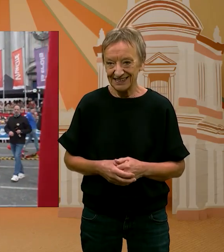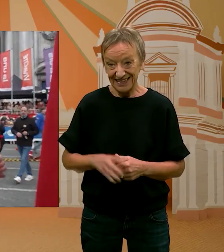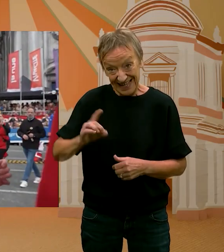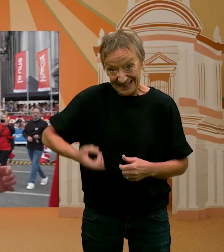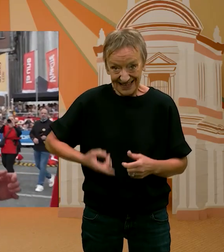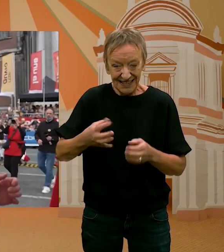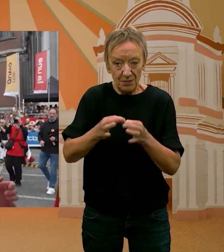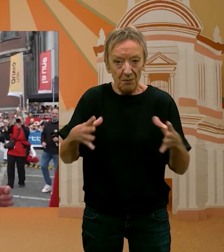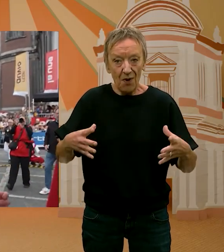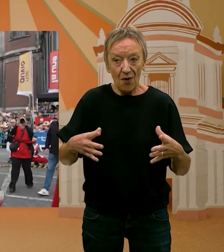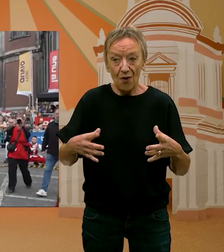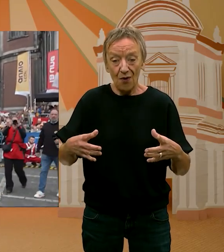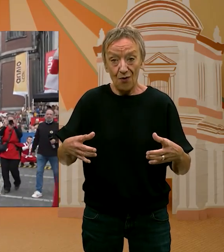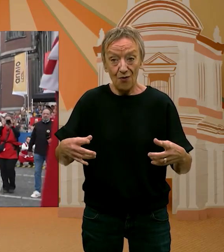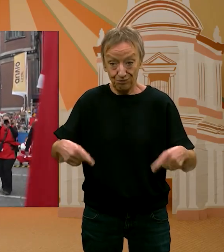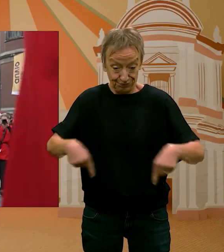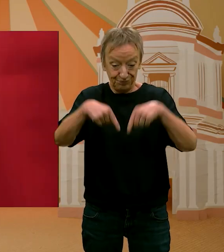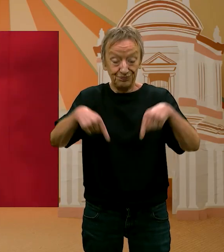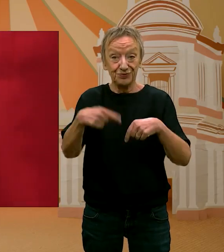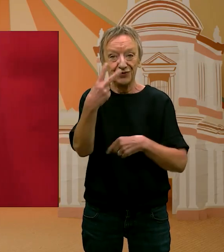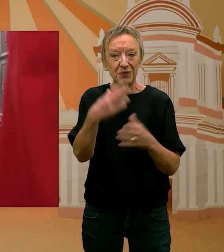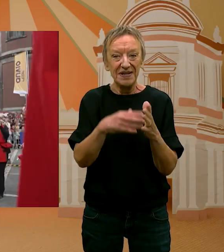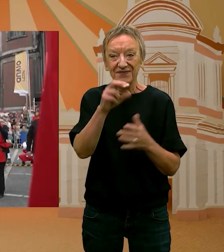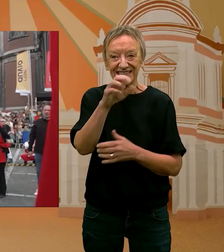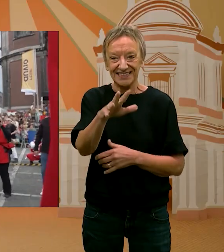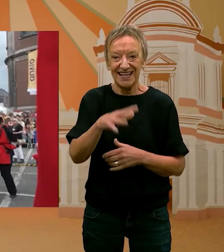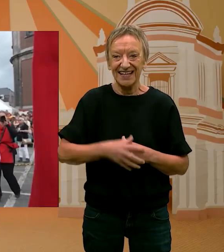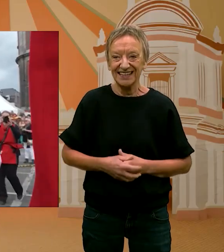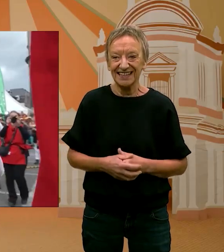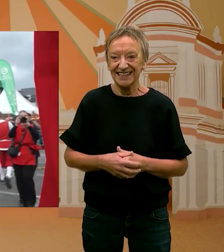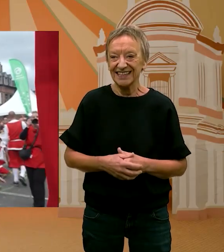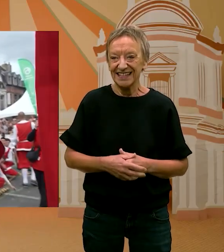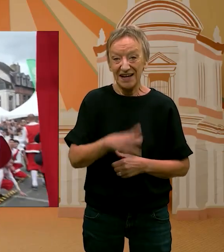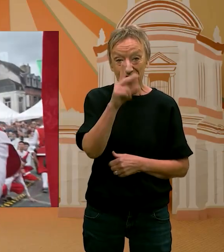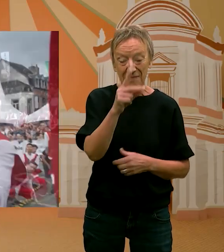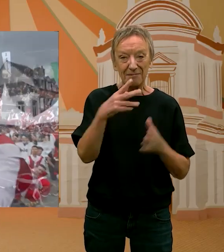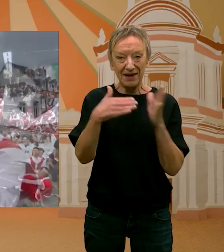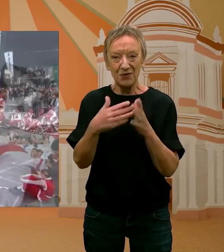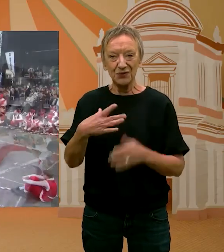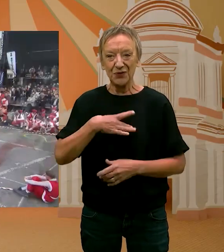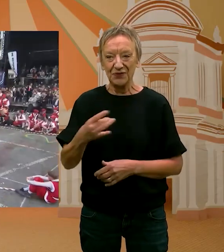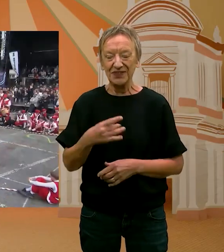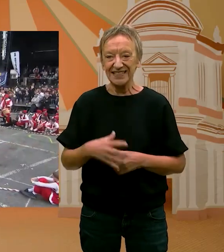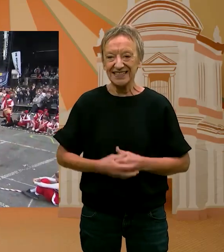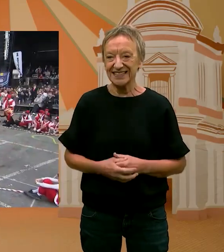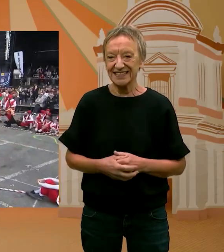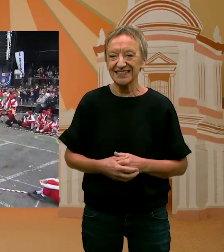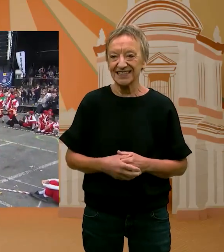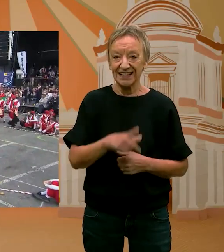2025. Un moment incroyable, sans doute qu'ils l'ont rêvé. Ouais. Le père contre le fils, père un contre duel le fils. entre Liam Corbiot, qui était les